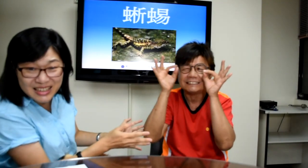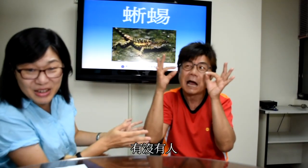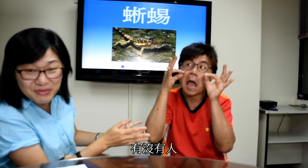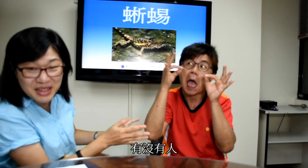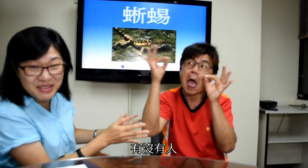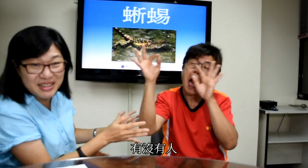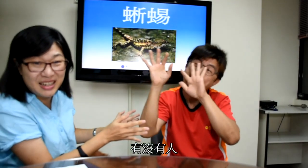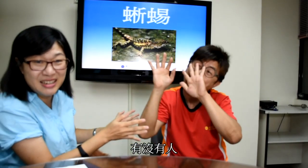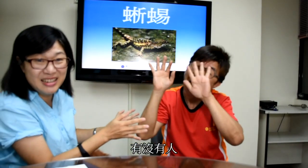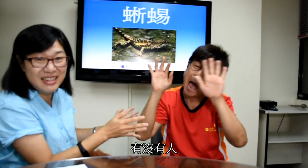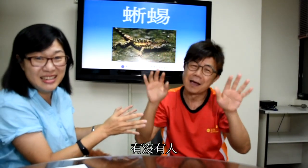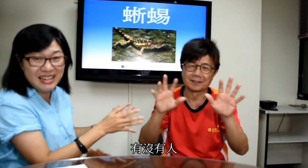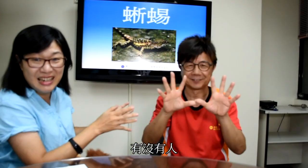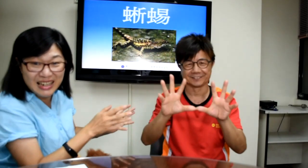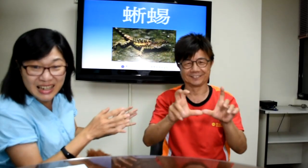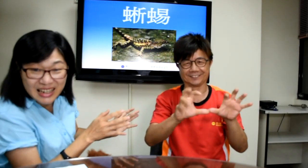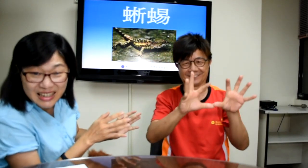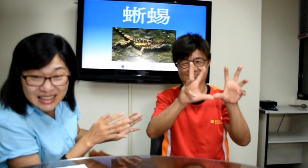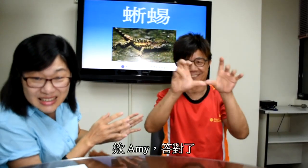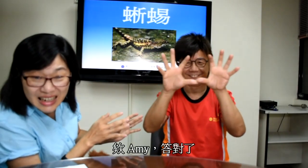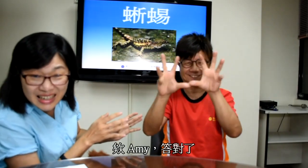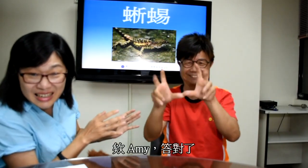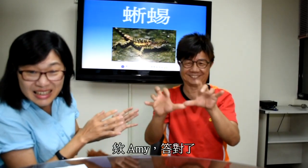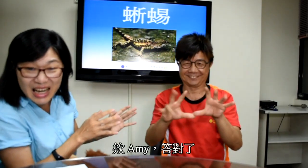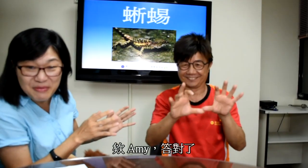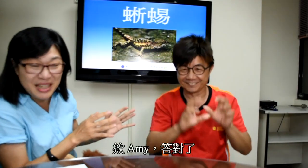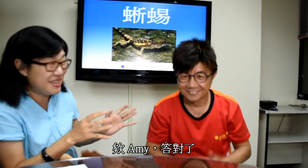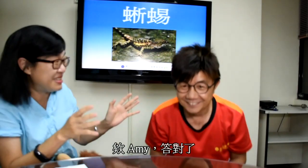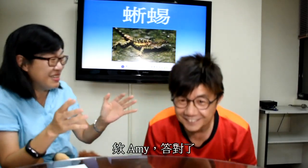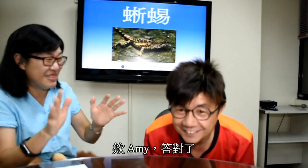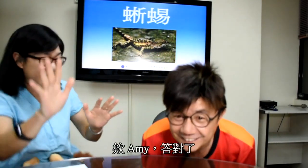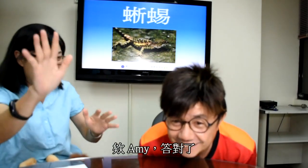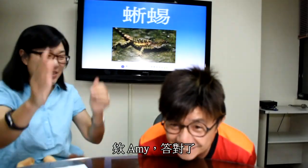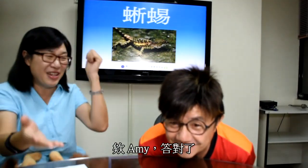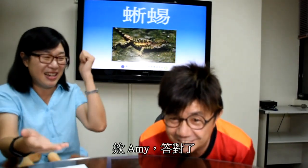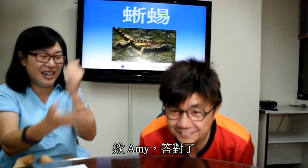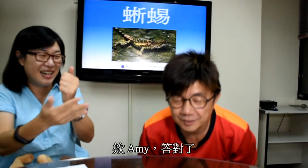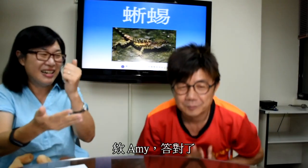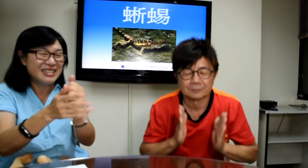有没有人？哎、欸、，Amy 答对了，